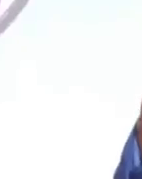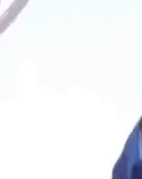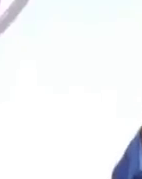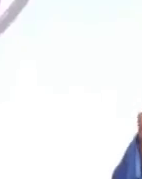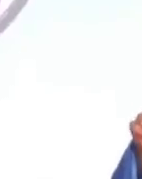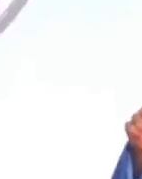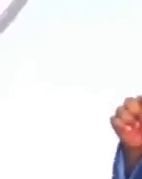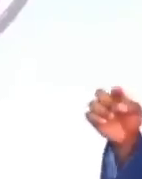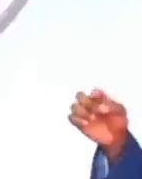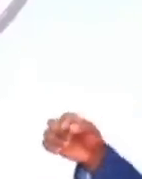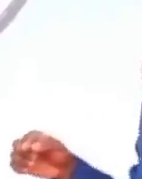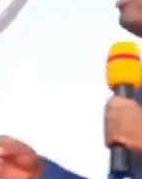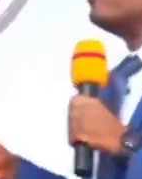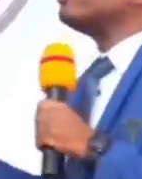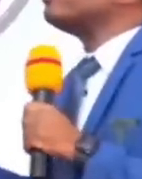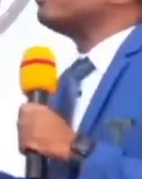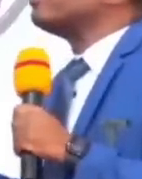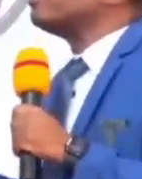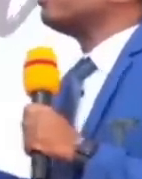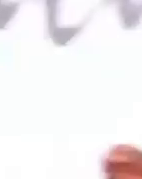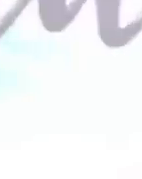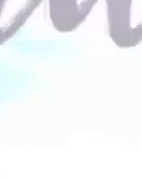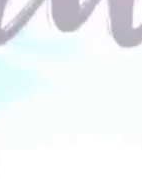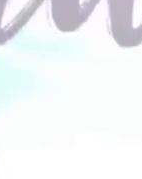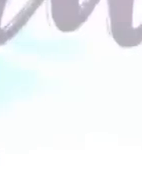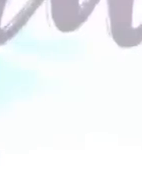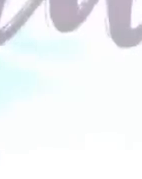wewe ujue kuna mwenye akili kuliko wewe.